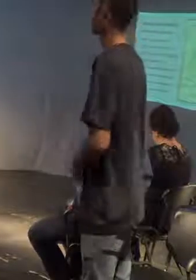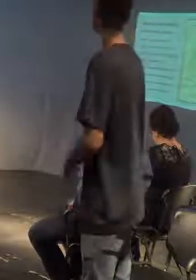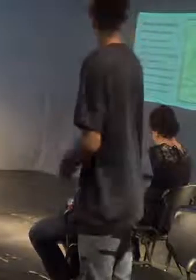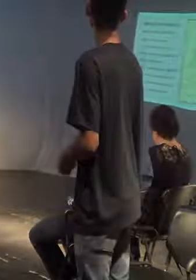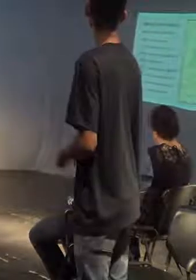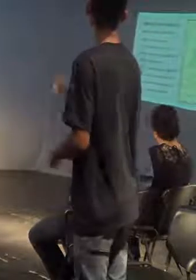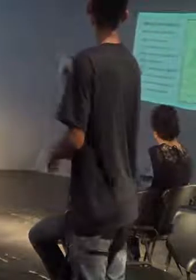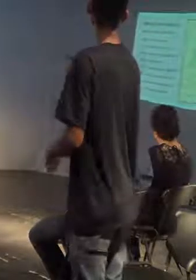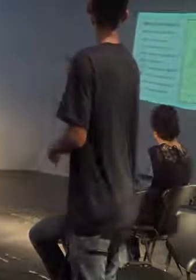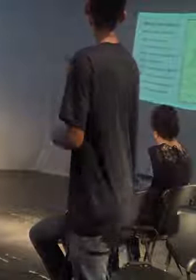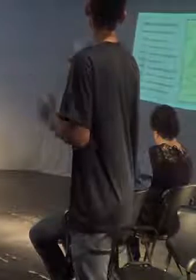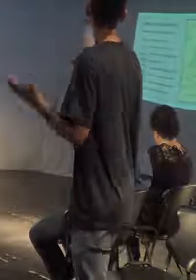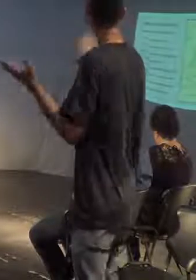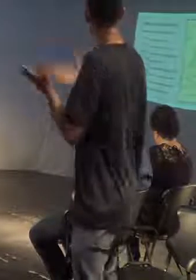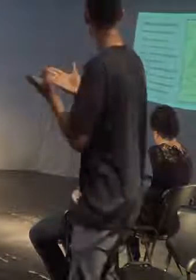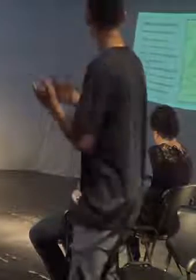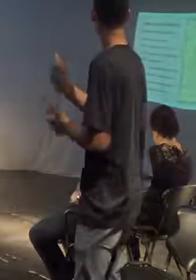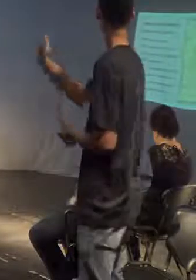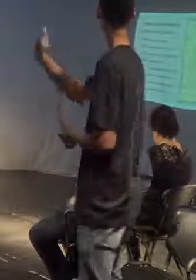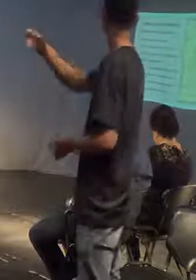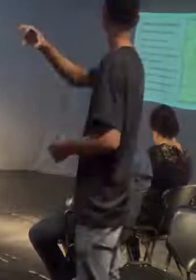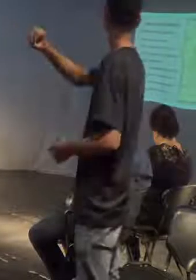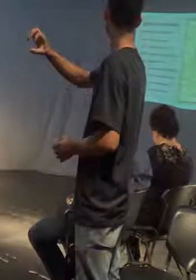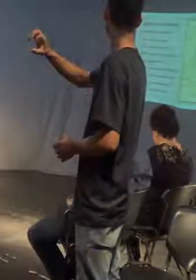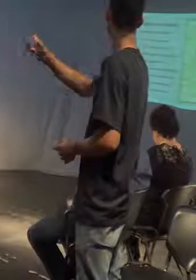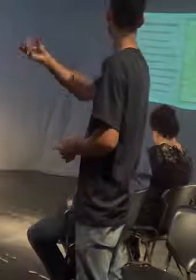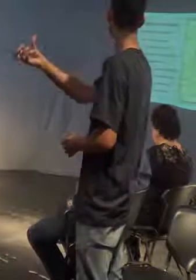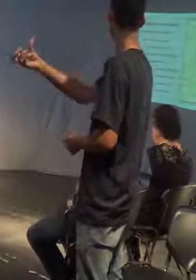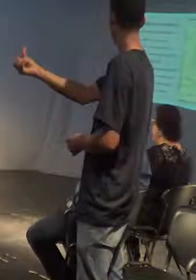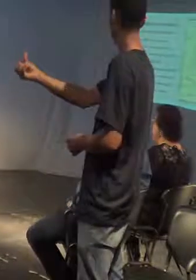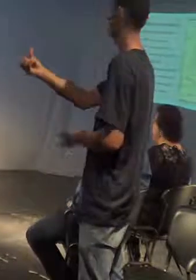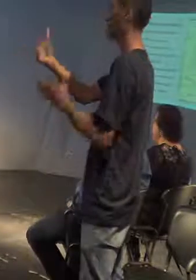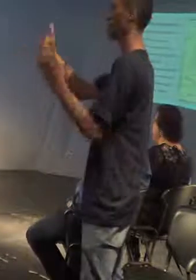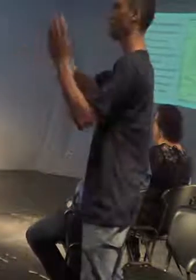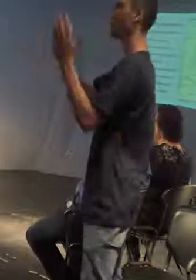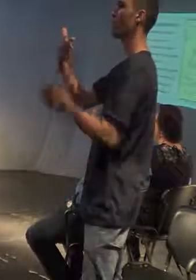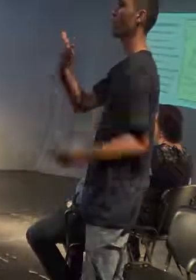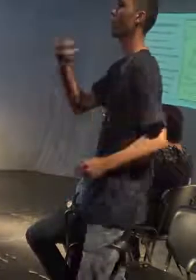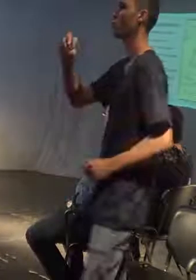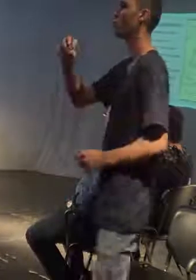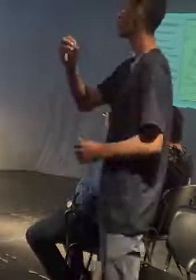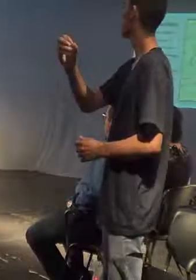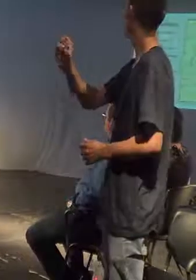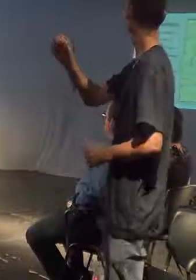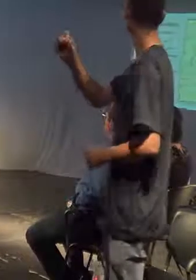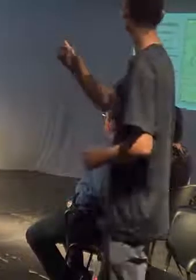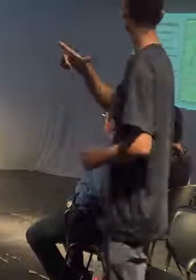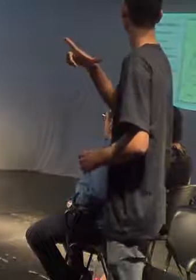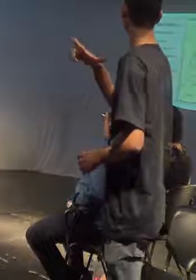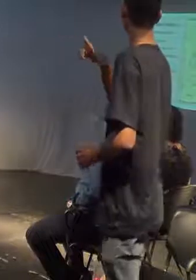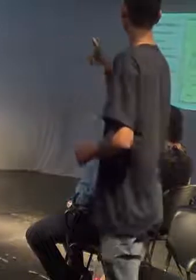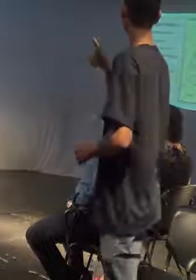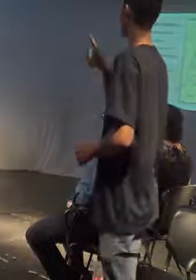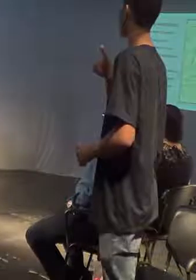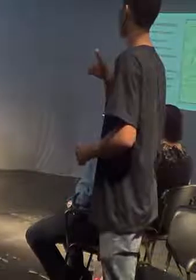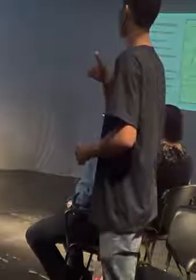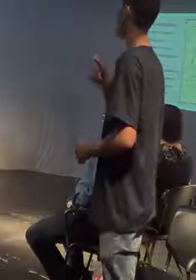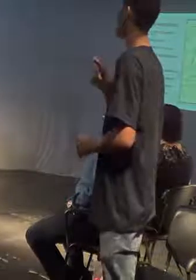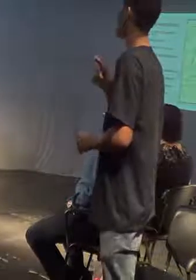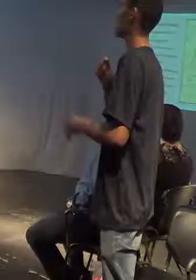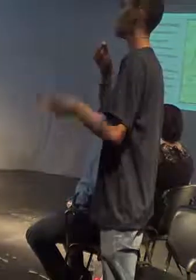urbana de Ilhéus e, de certa forma, de alguns municípios de lindeiros, principalmente Itabuna e